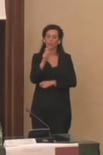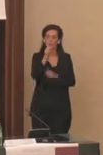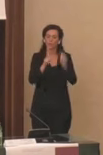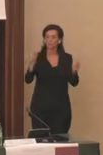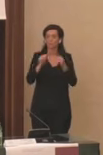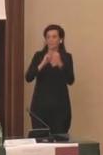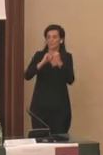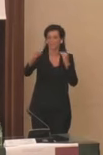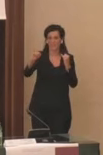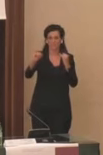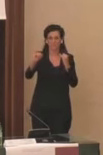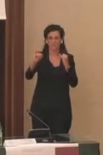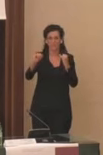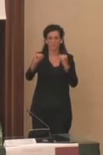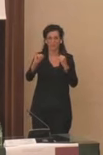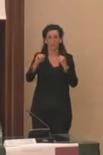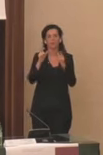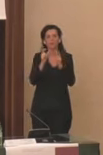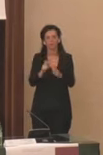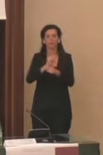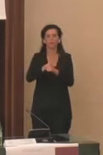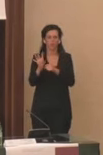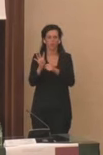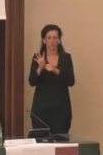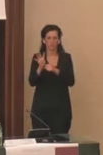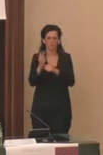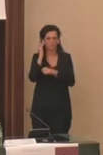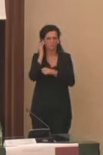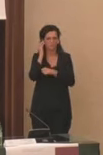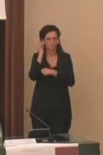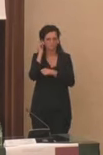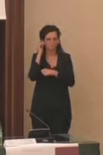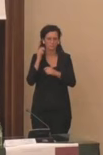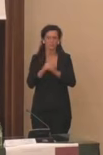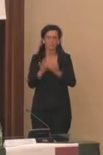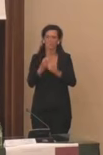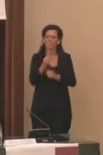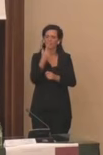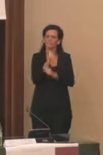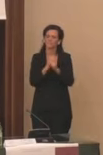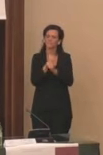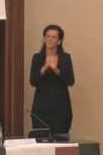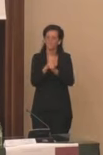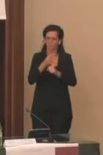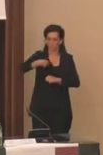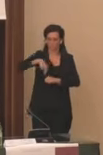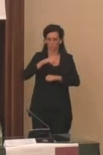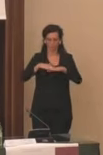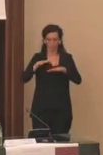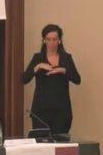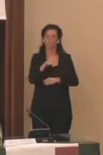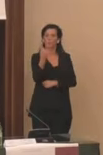distanza per Covid con i farmaci che noi utilizziamo, quindi è l'unico consolato al mondo che